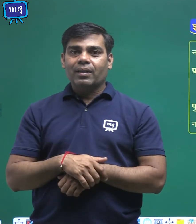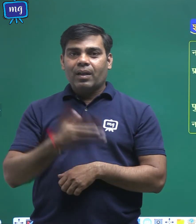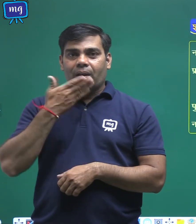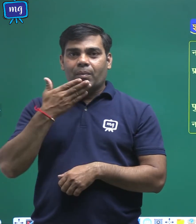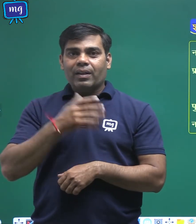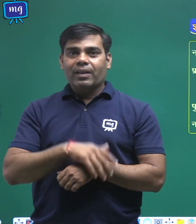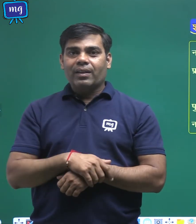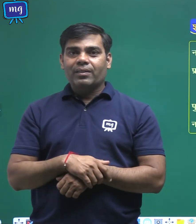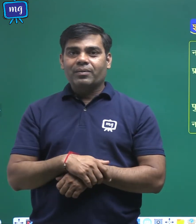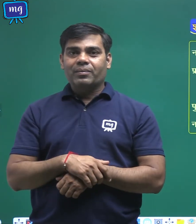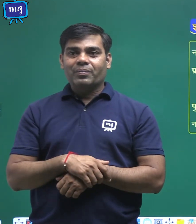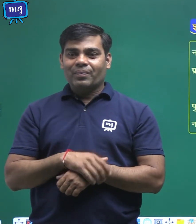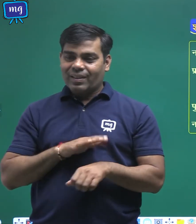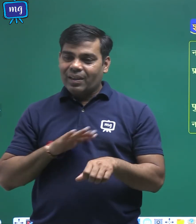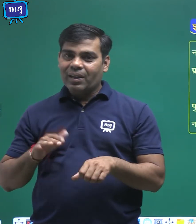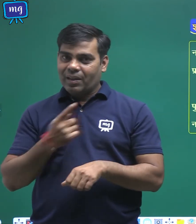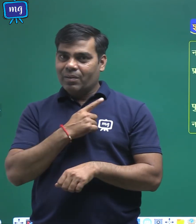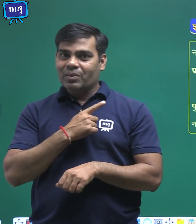करेंगे। करें बच्चों?